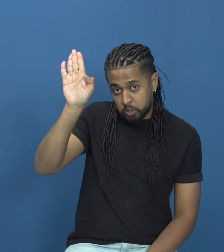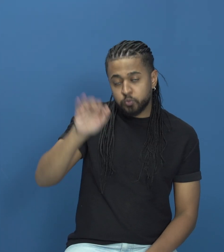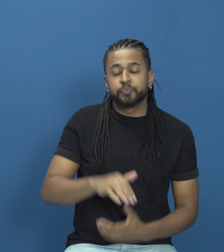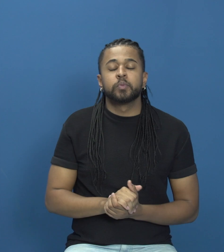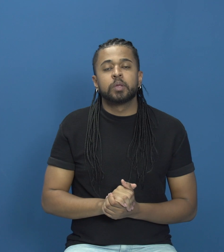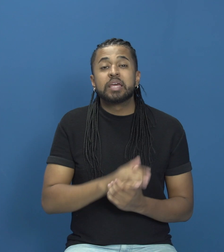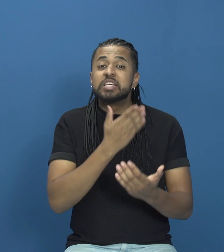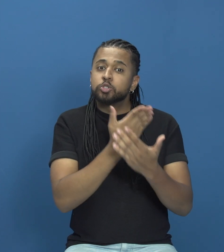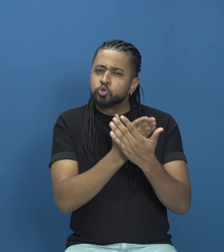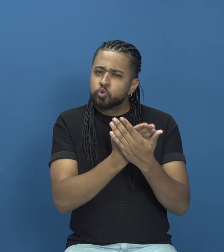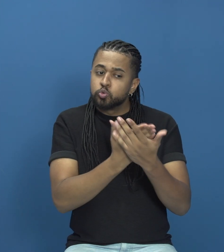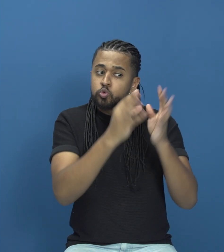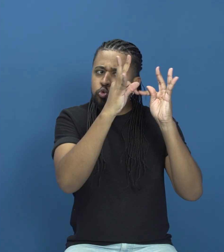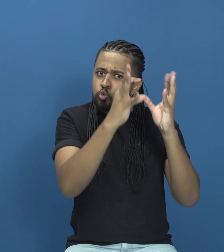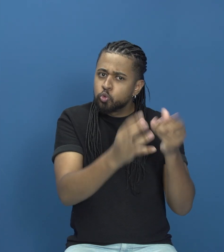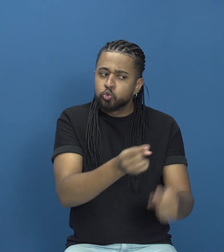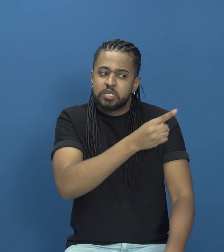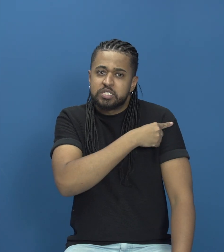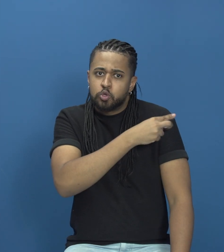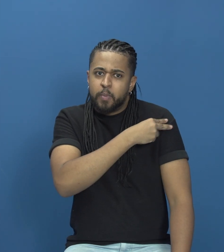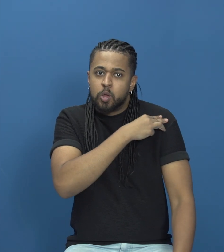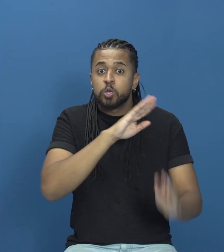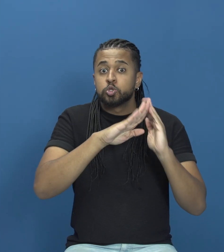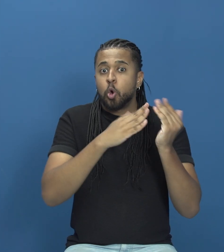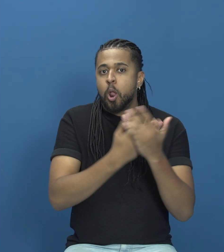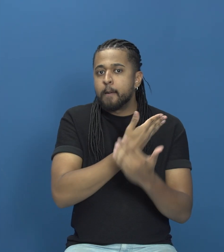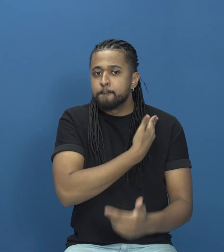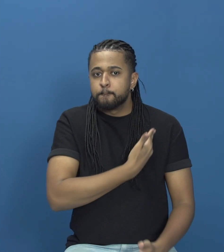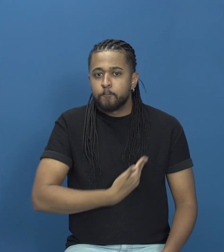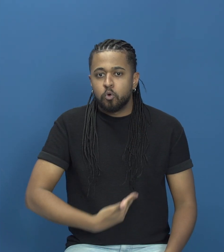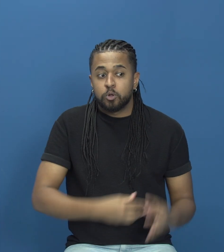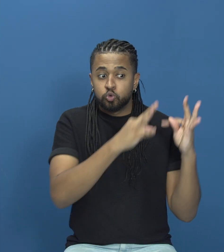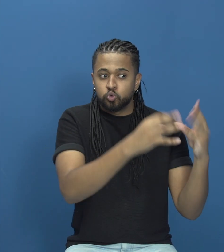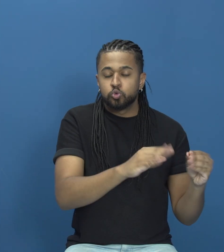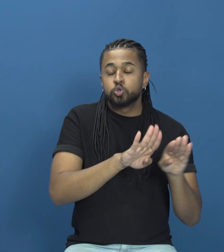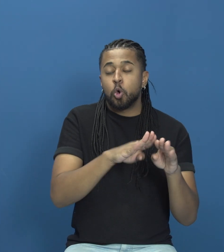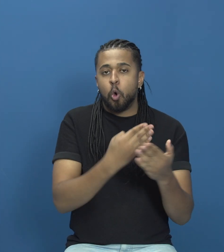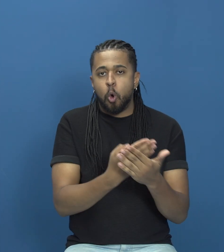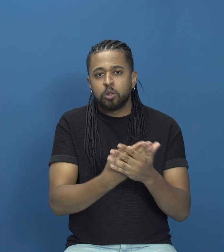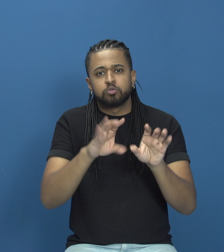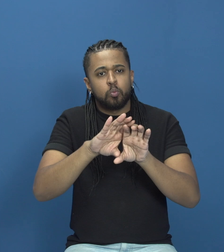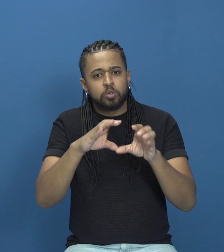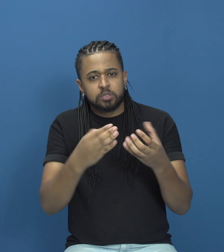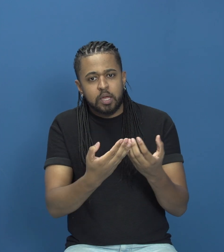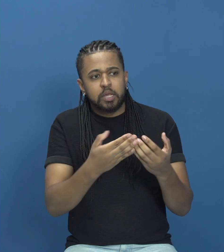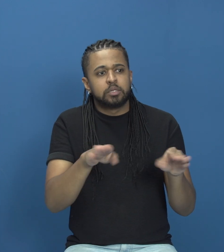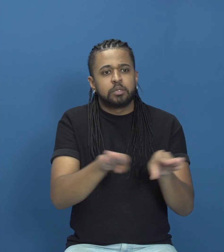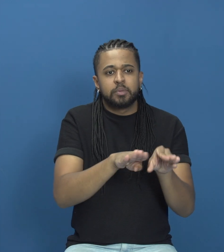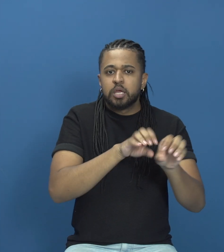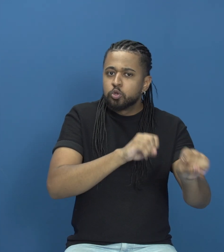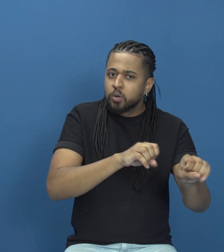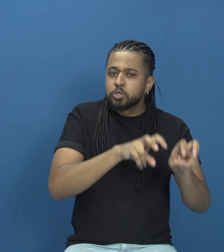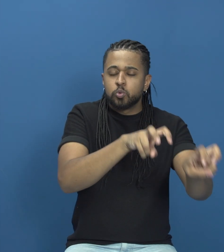Candidatos/candidatas que estudarem integralmente em escola pública ou em escolas comunitárias que atuam no âmbito da